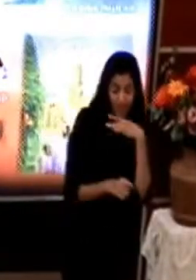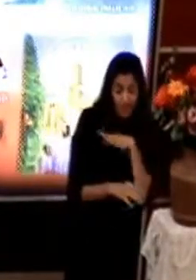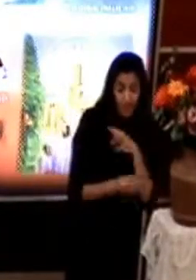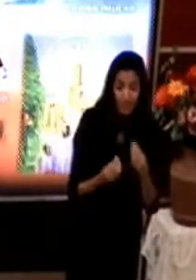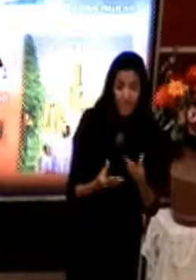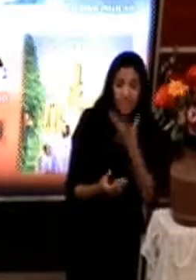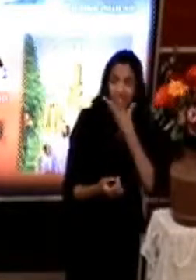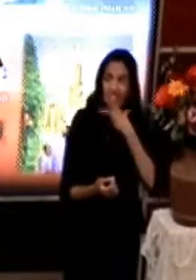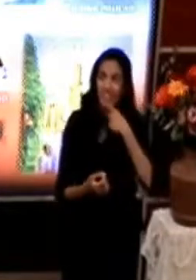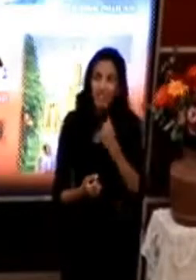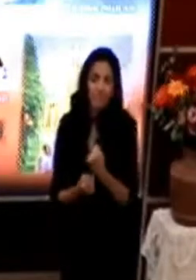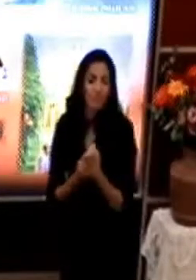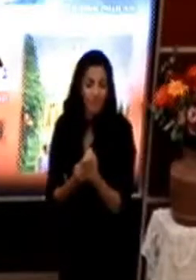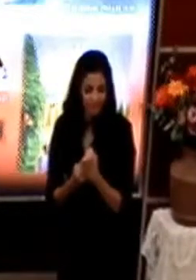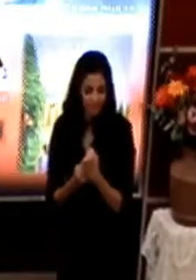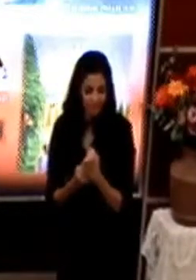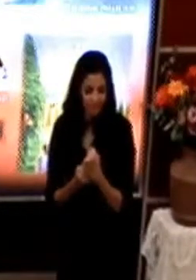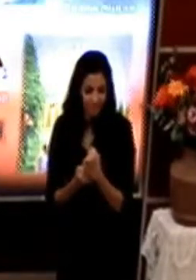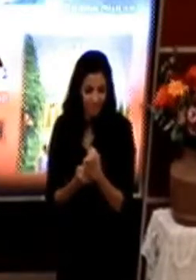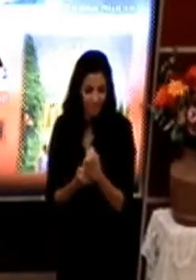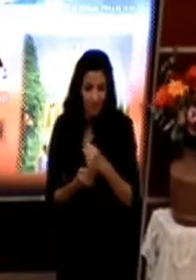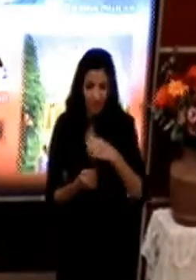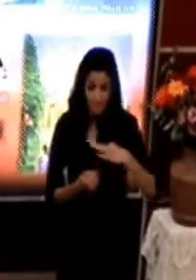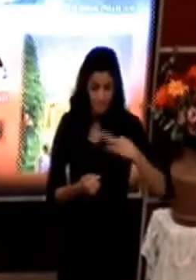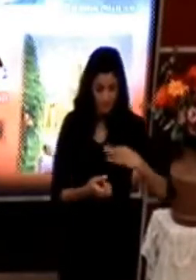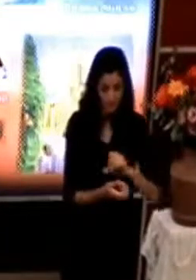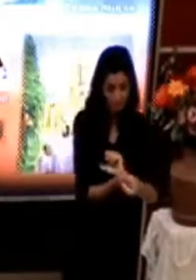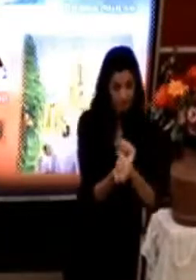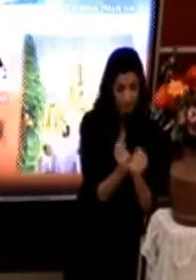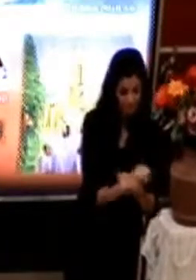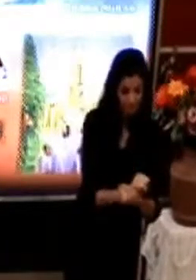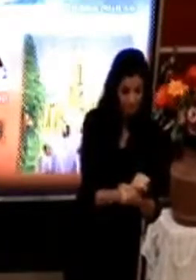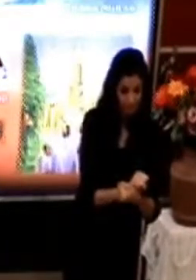Dios. Cambiar una vida,